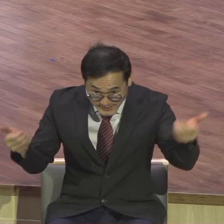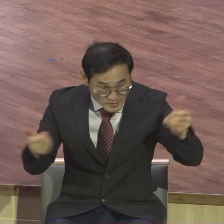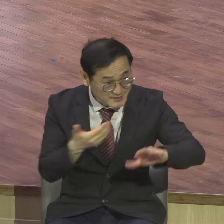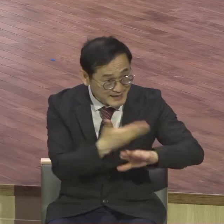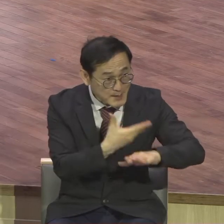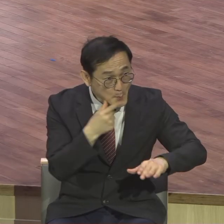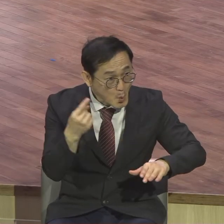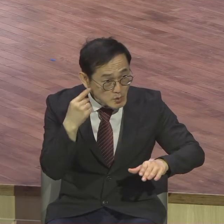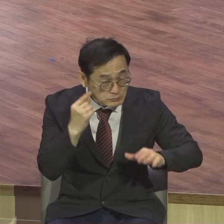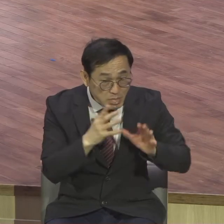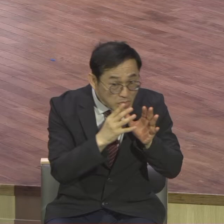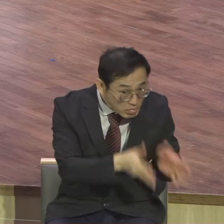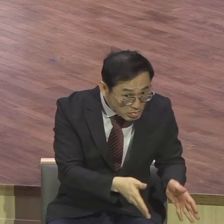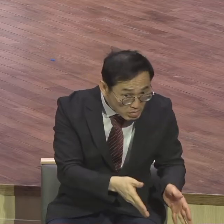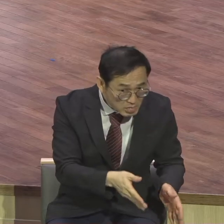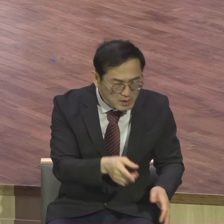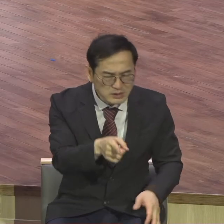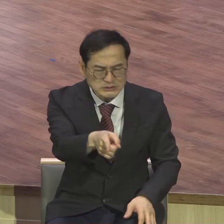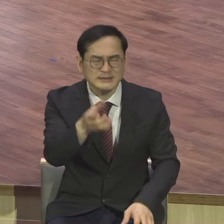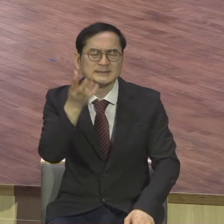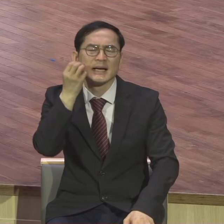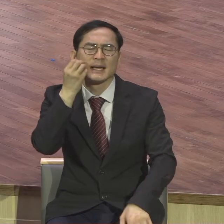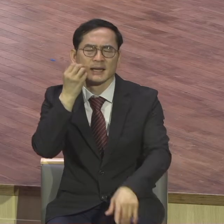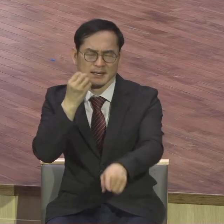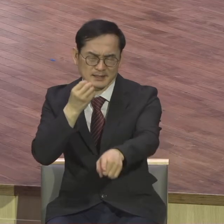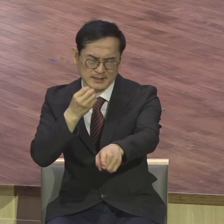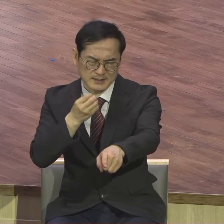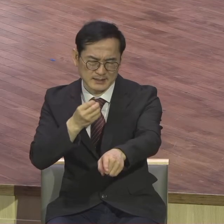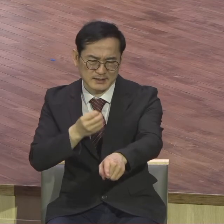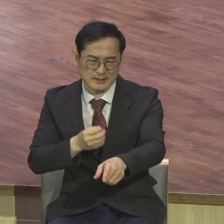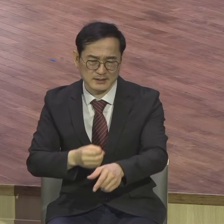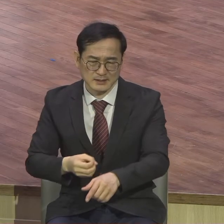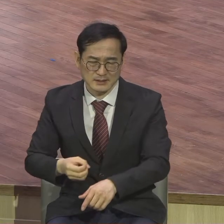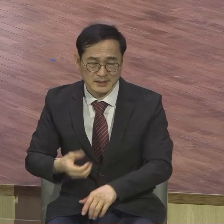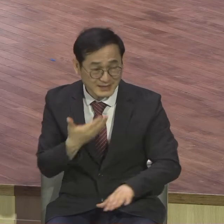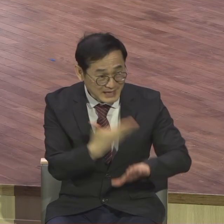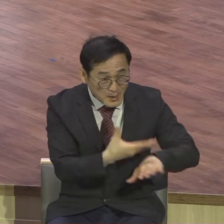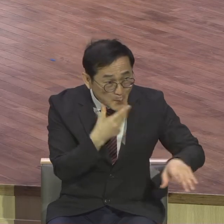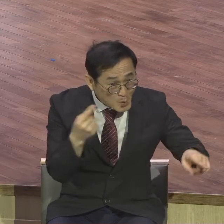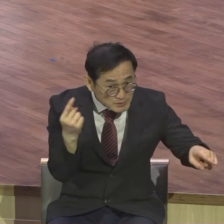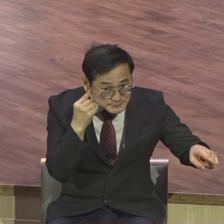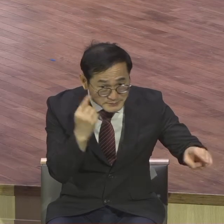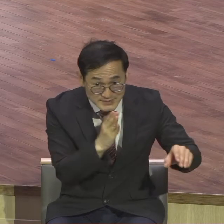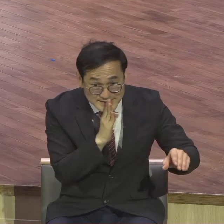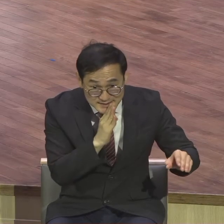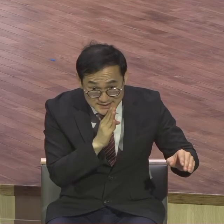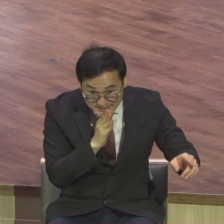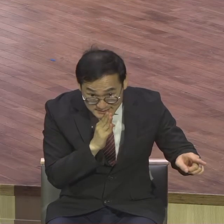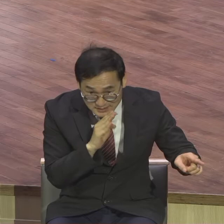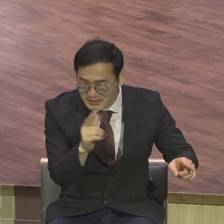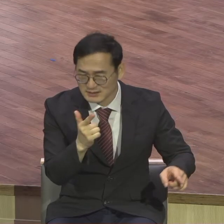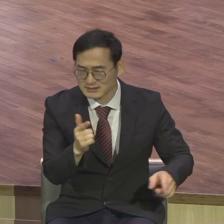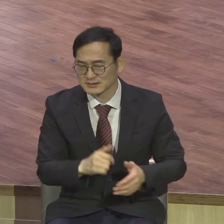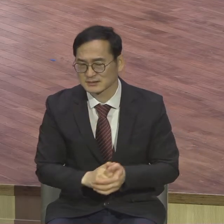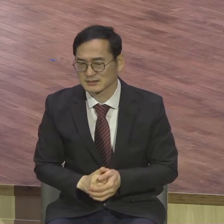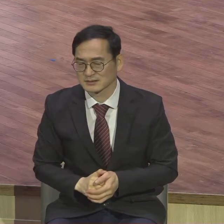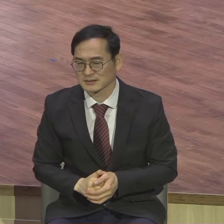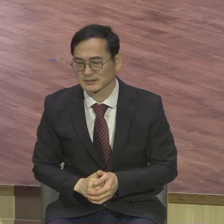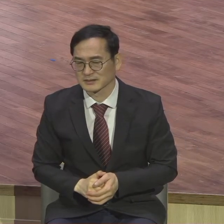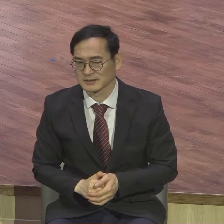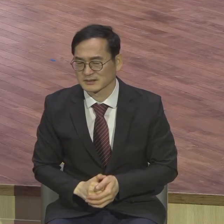것을 내가 이상하게 여기노라. 다른 복음은 없나니 다만 어떤 사람들이 나를